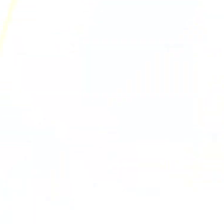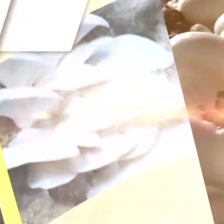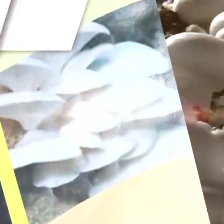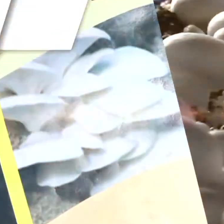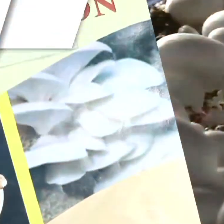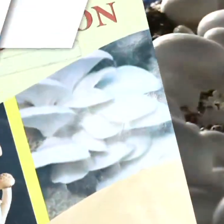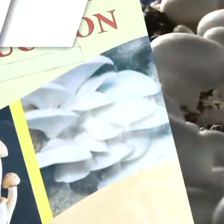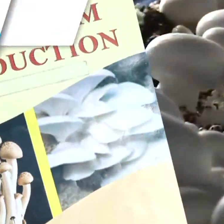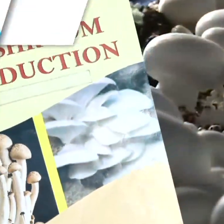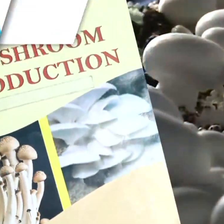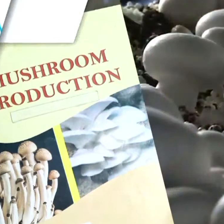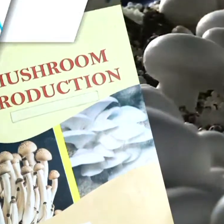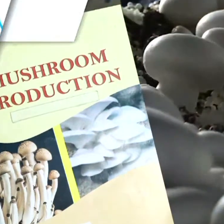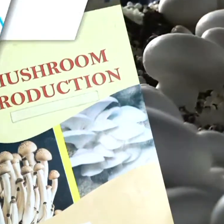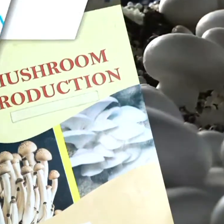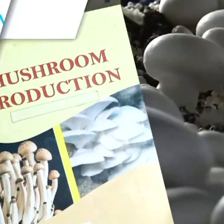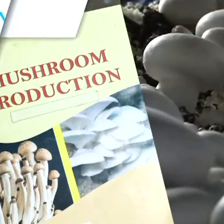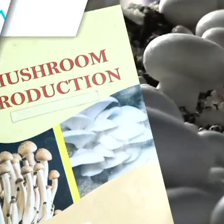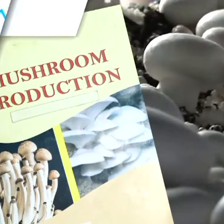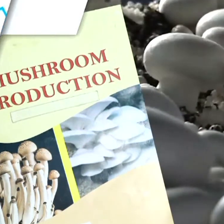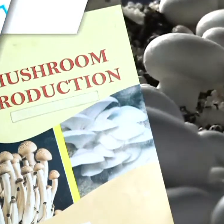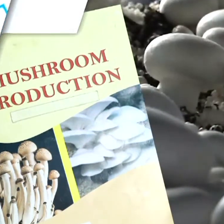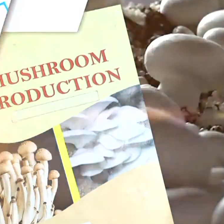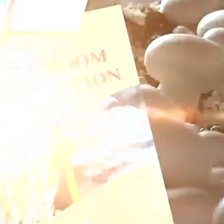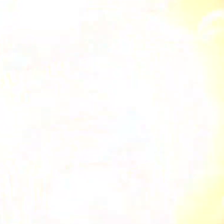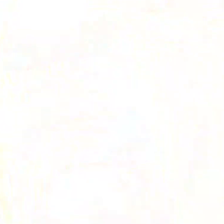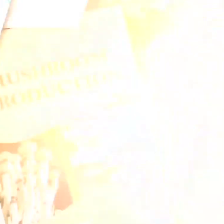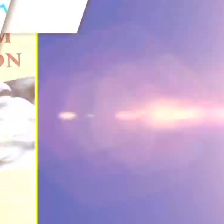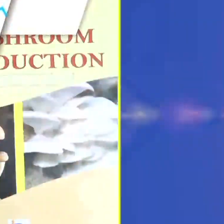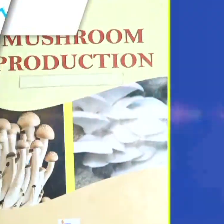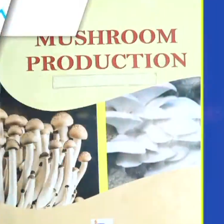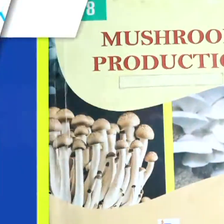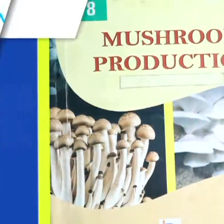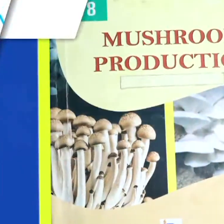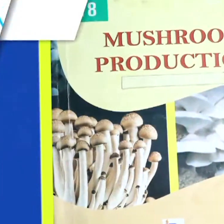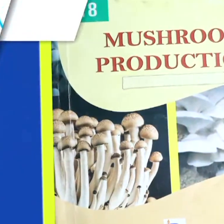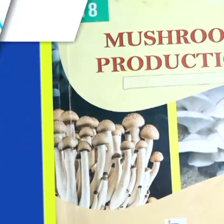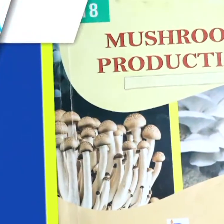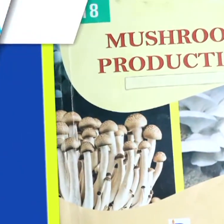मशरूम उत्पादन से संबंधित कोर्स संचालित है। इसकी समय अवधि